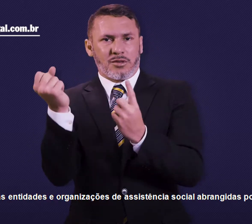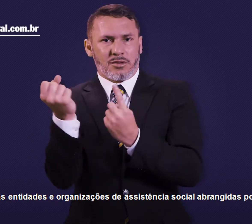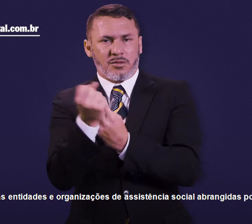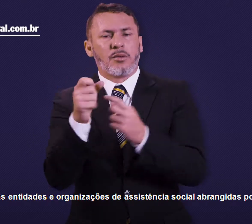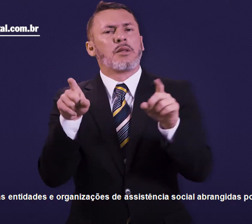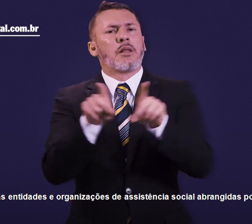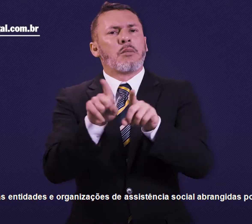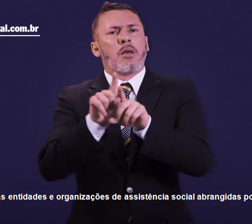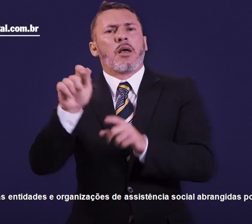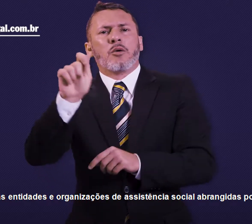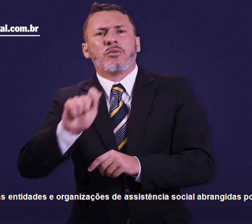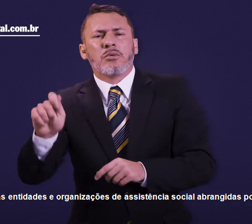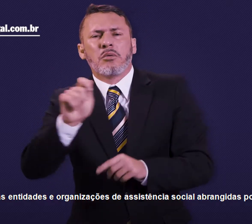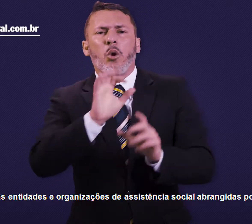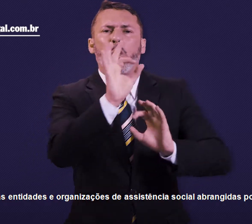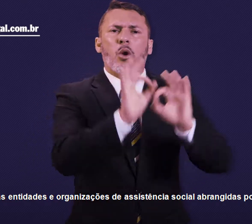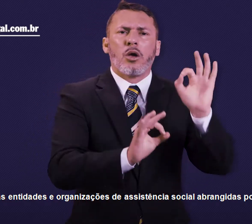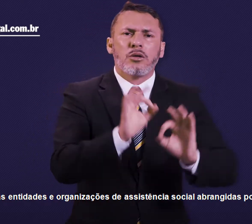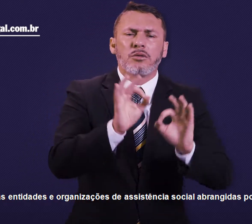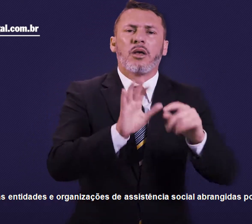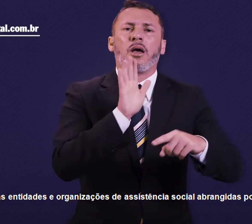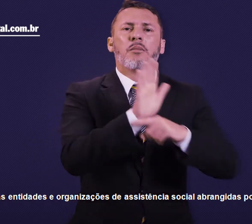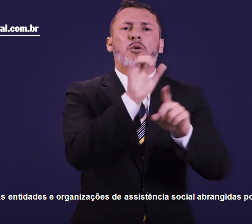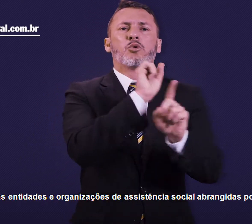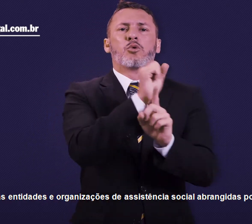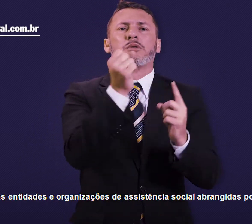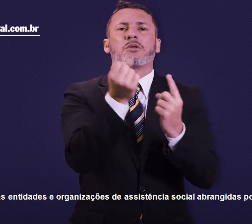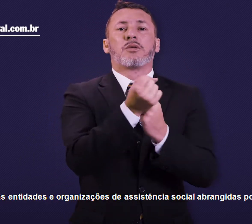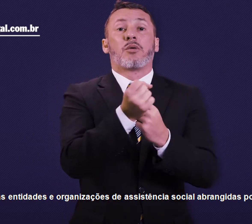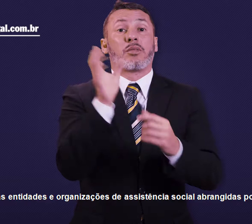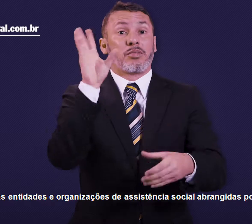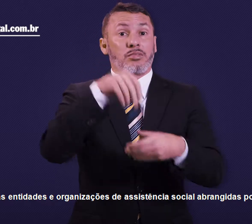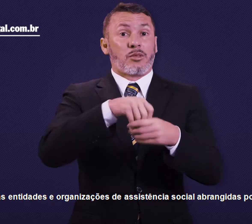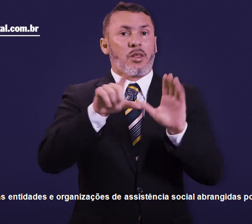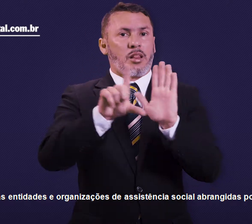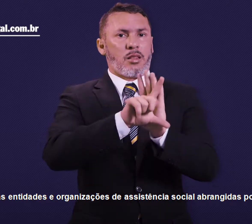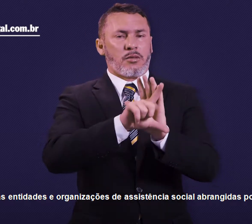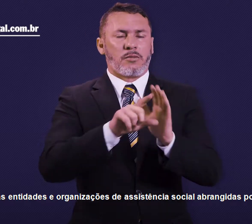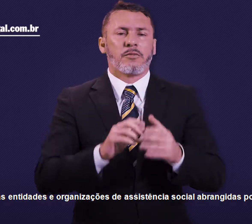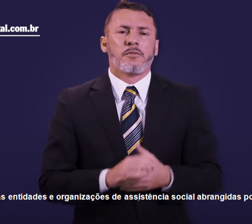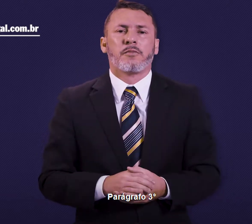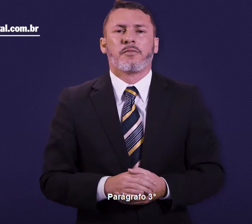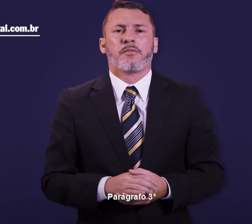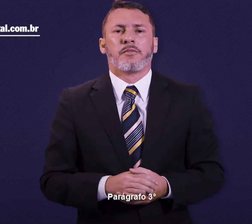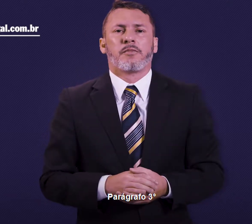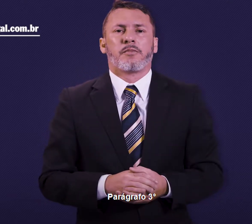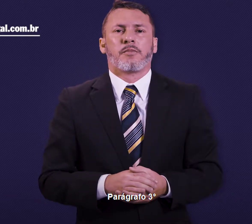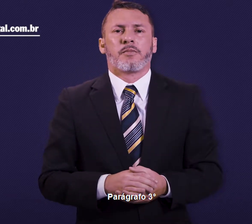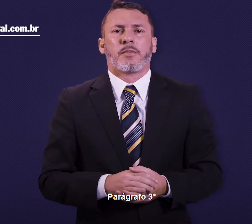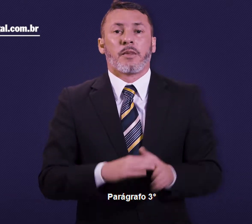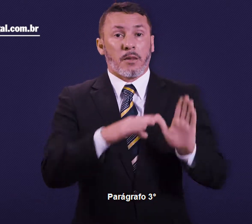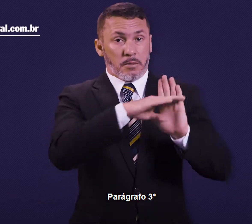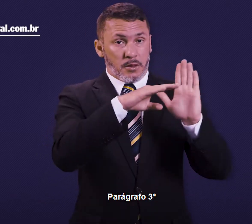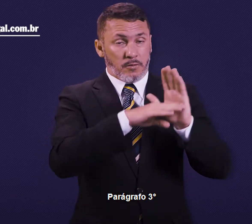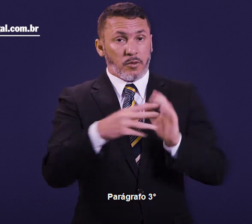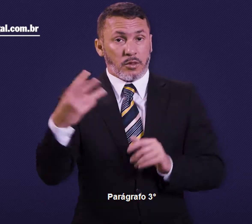pelas entidades e organizações de assistência social abrangidas por esta lei. Parágrafo 3º.